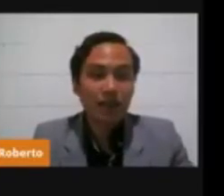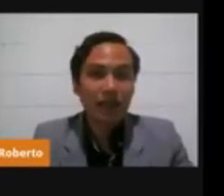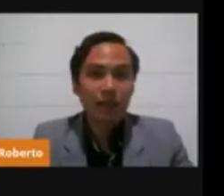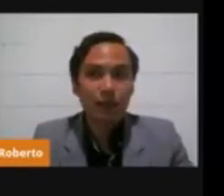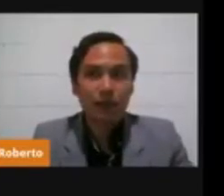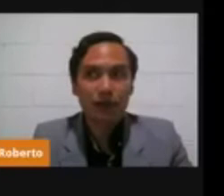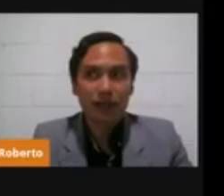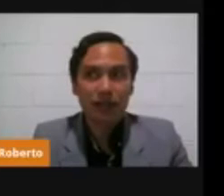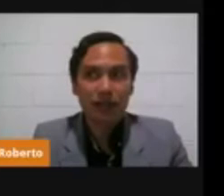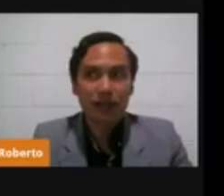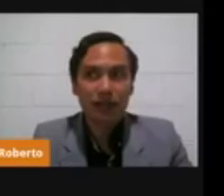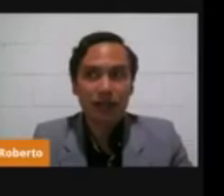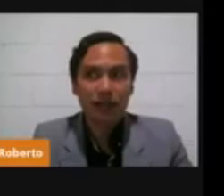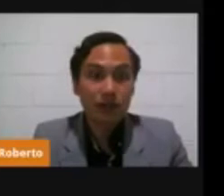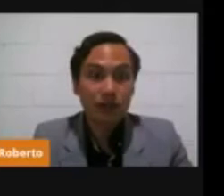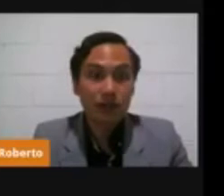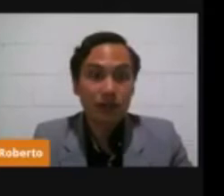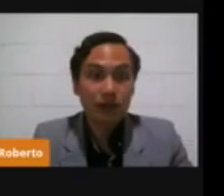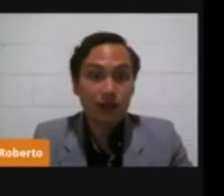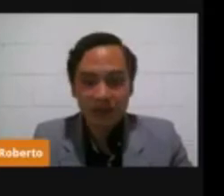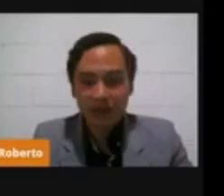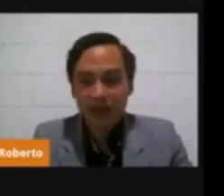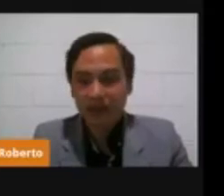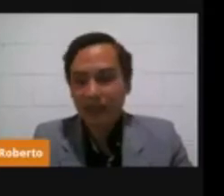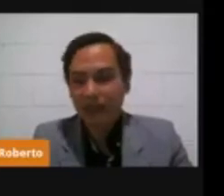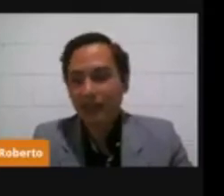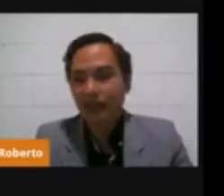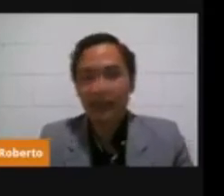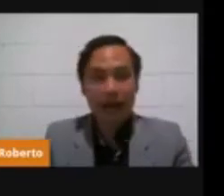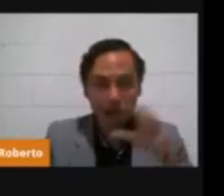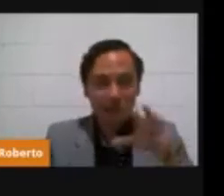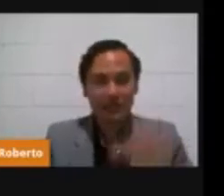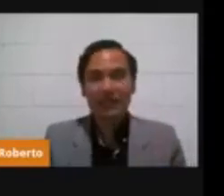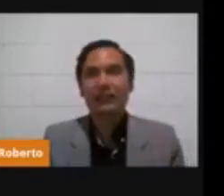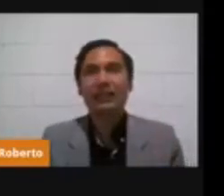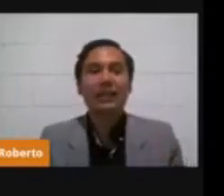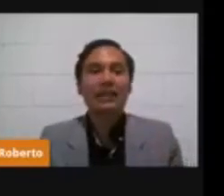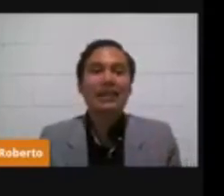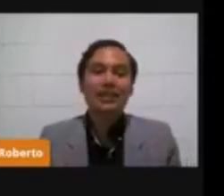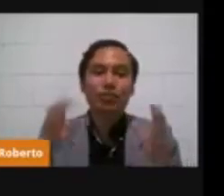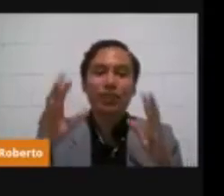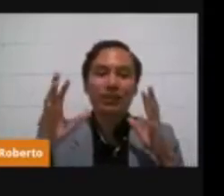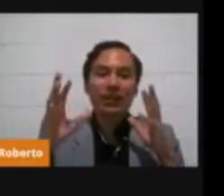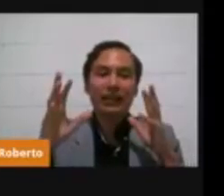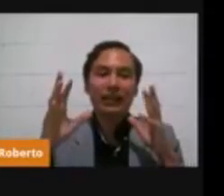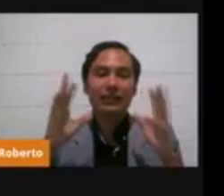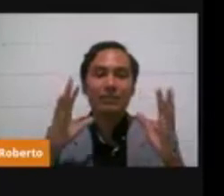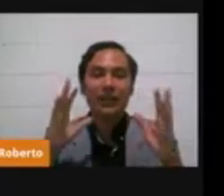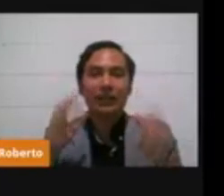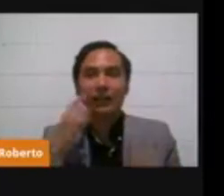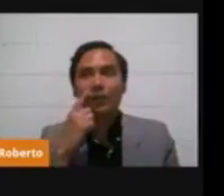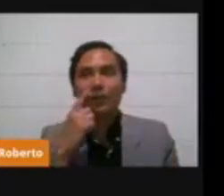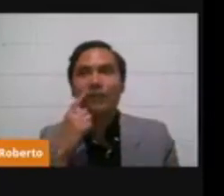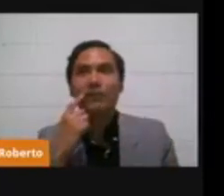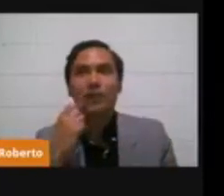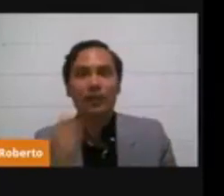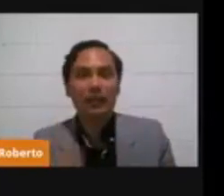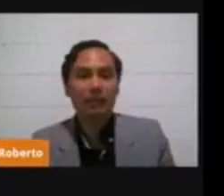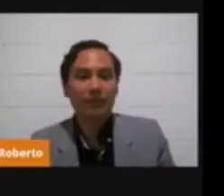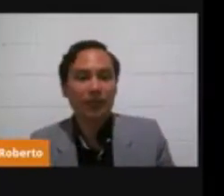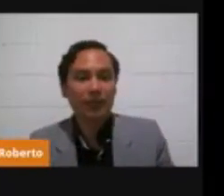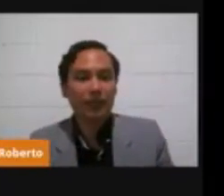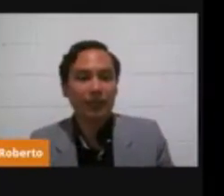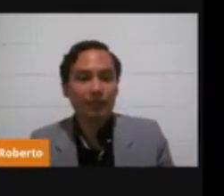está hoy en boga, o es el enfoque que deberíamos de tener ahora presente, y hace como una mezcla también de